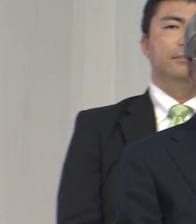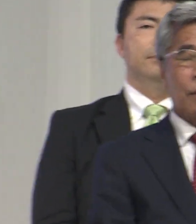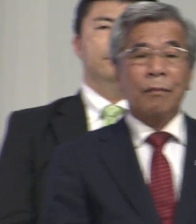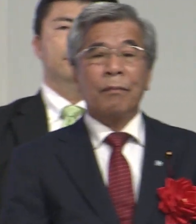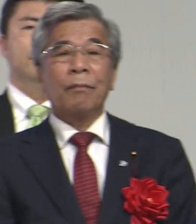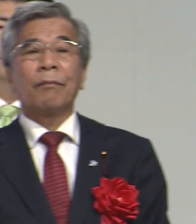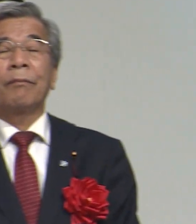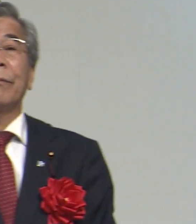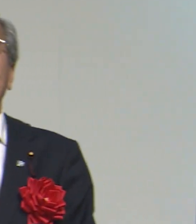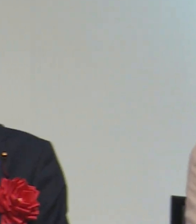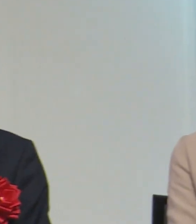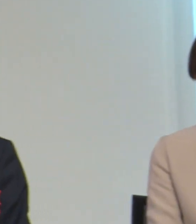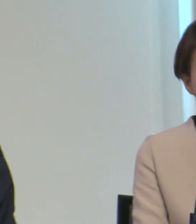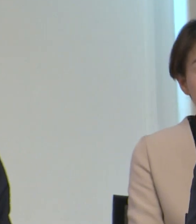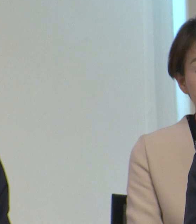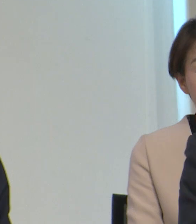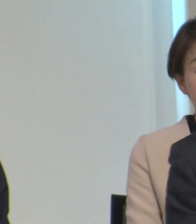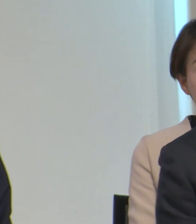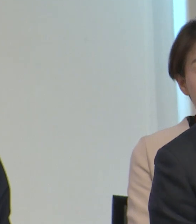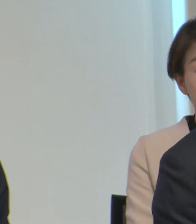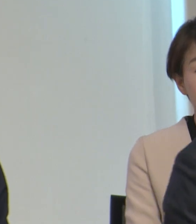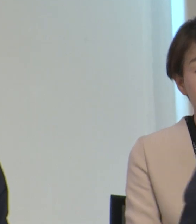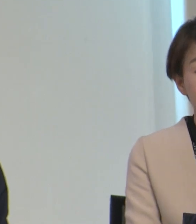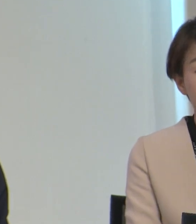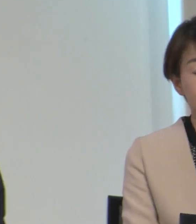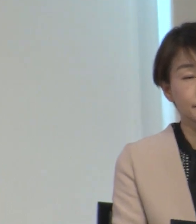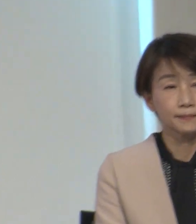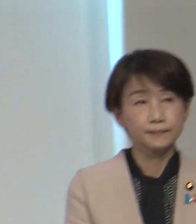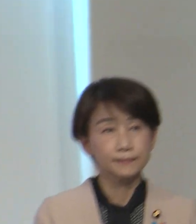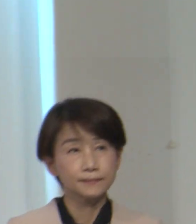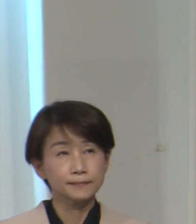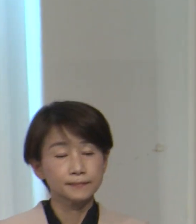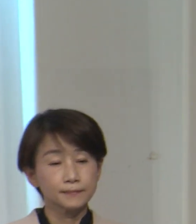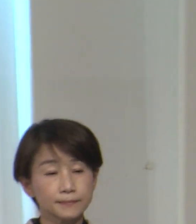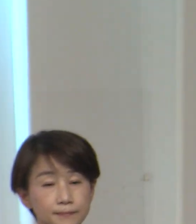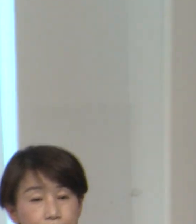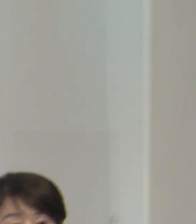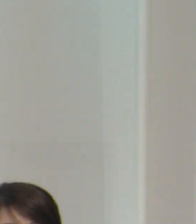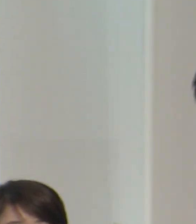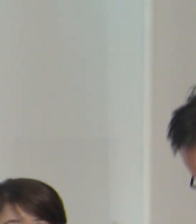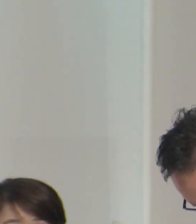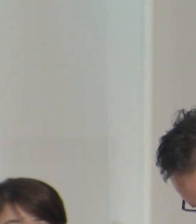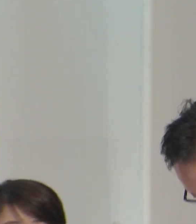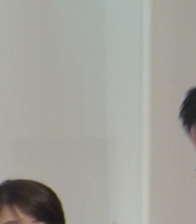長崎市議会副議長岩永敏弘様